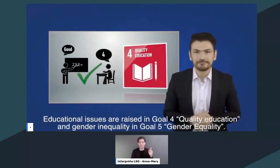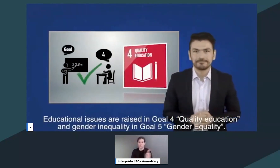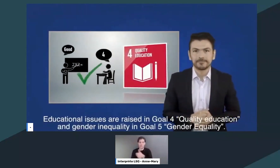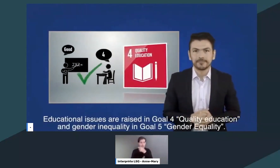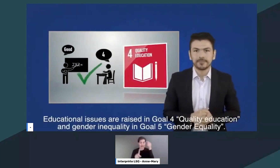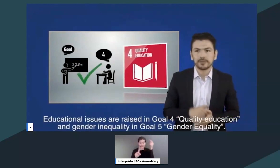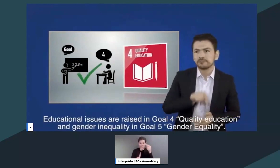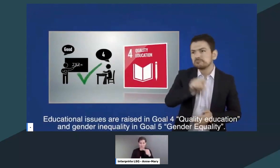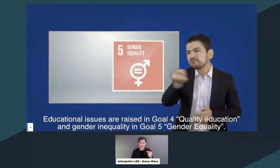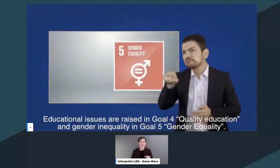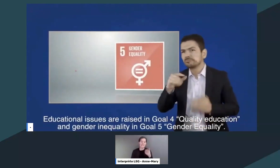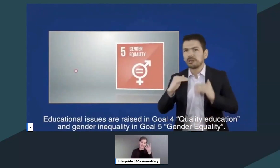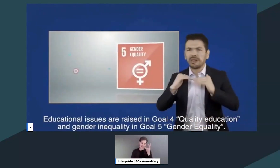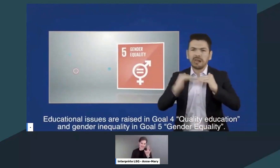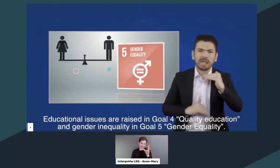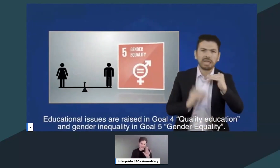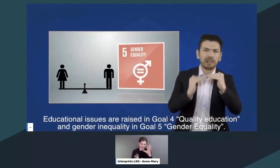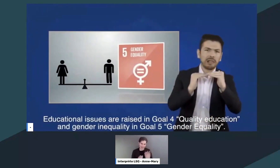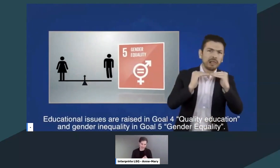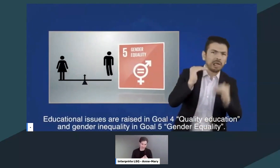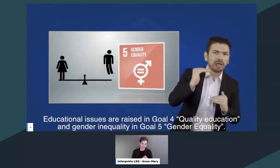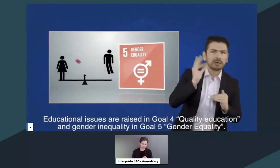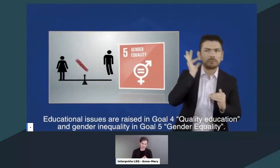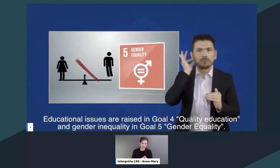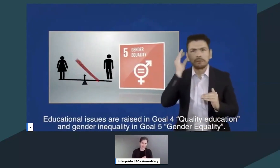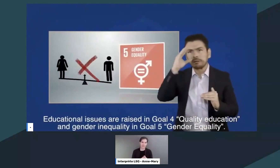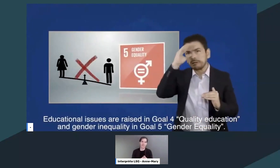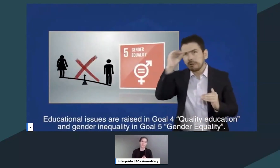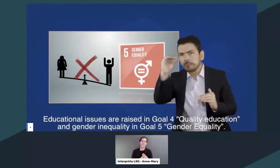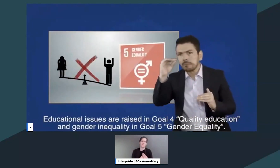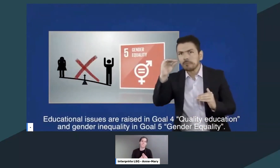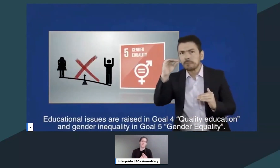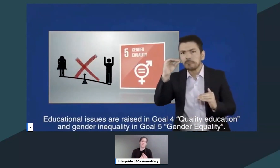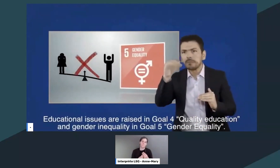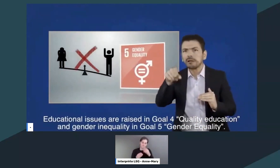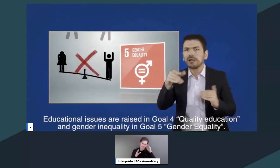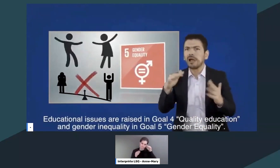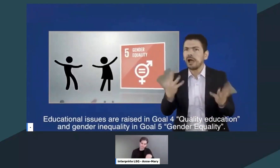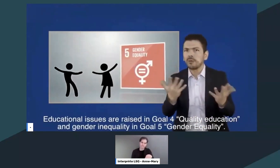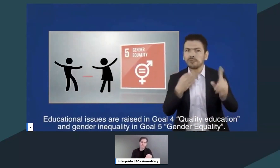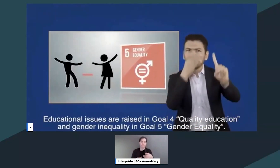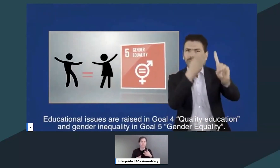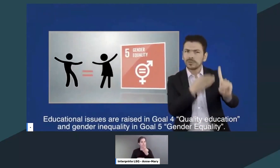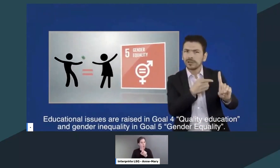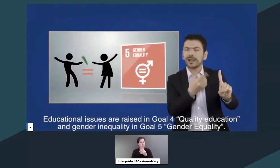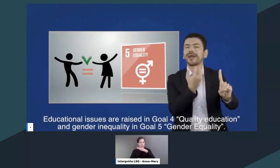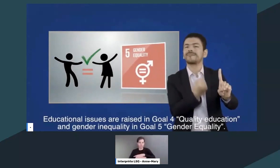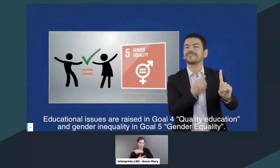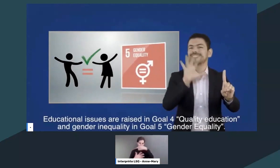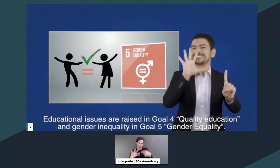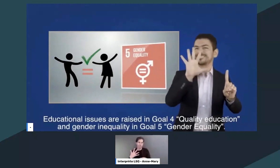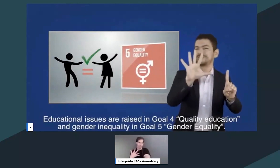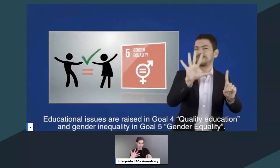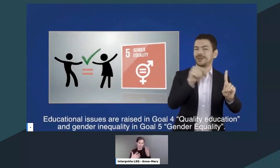Et aussi, ça parle de, bien sûr, l'inégalité de genre.